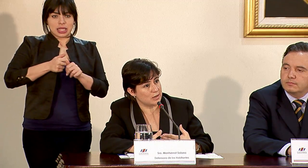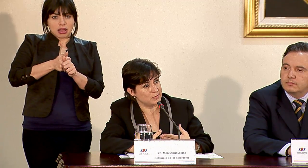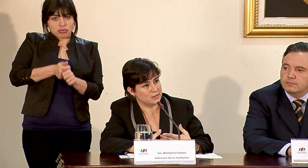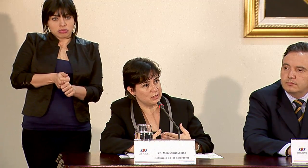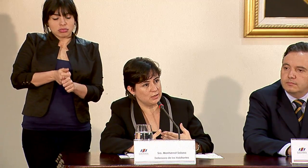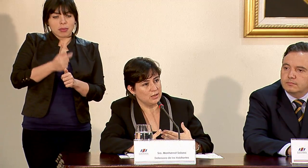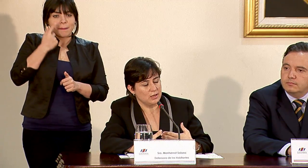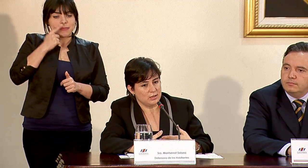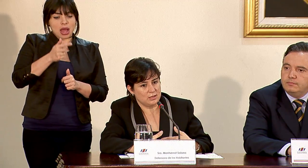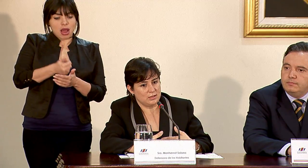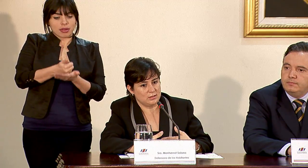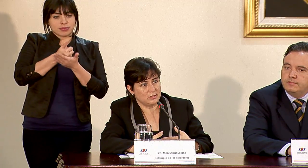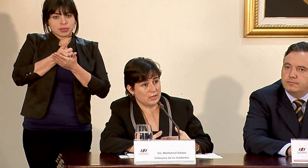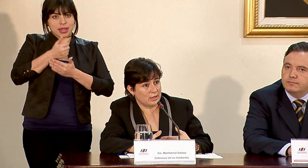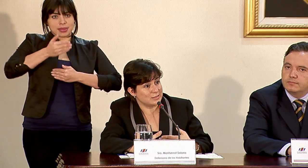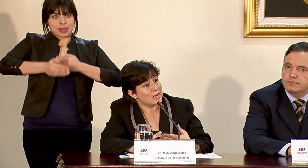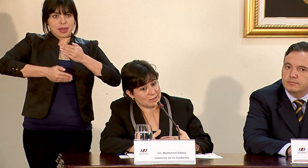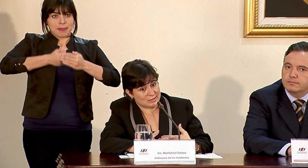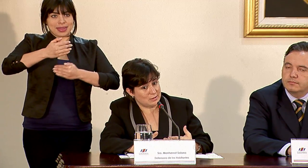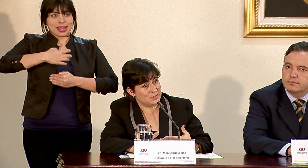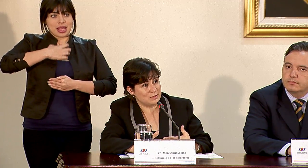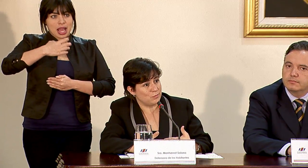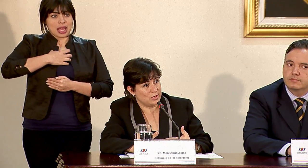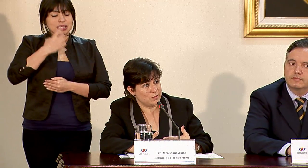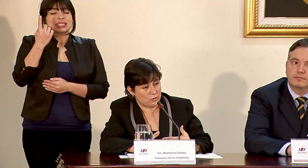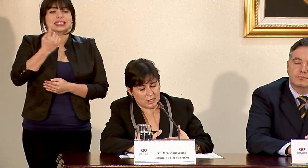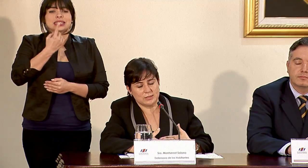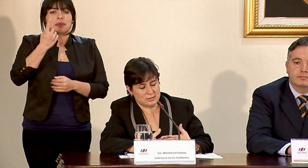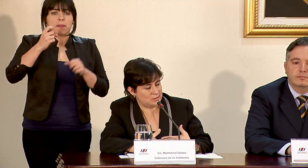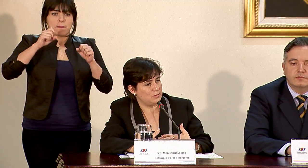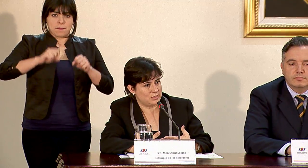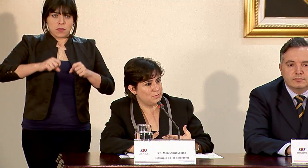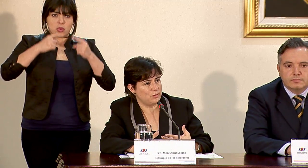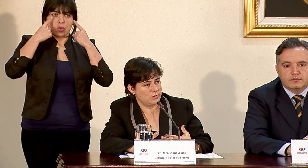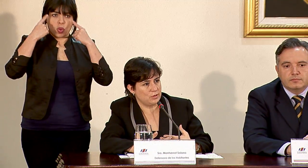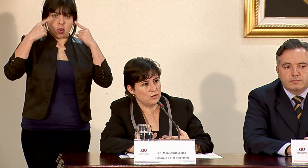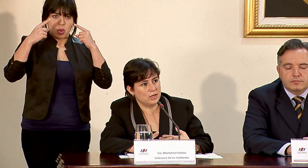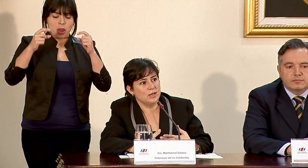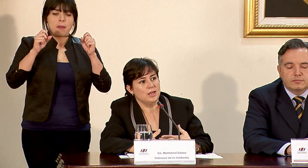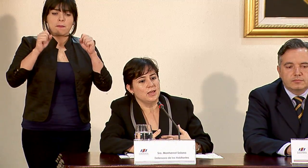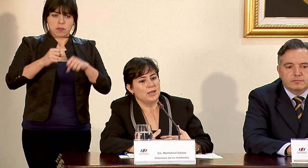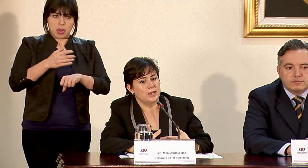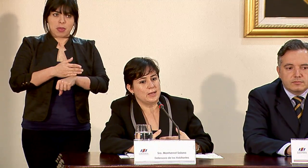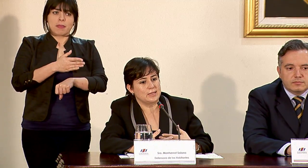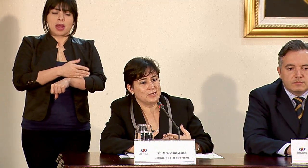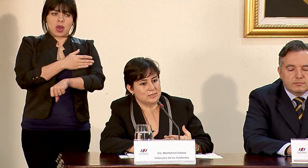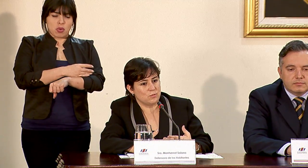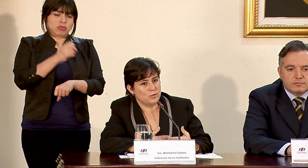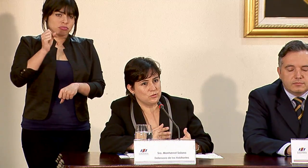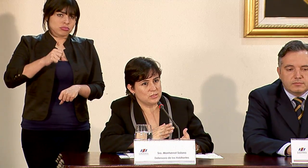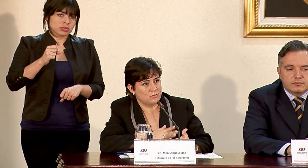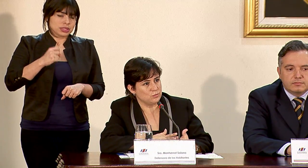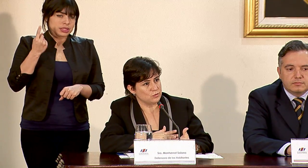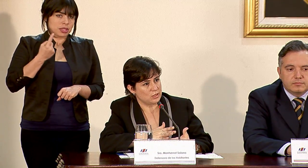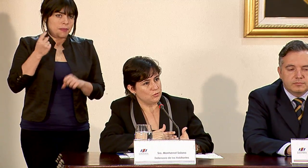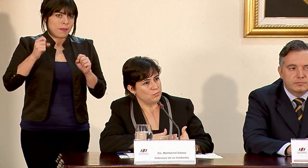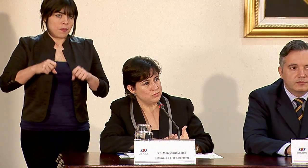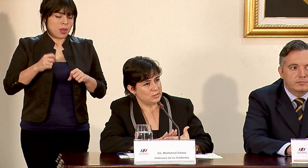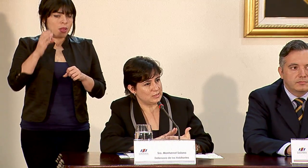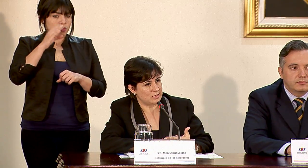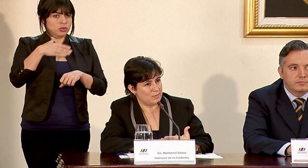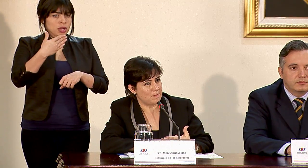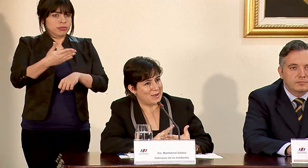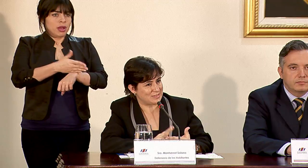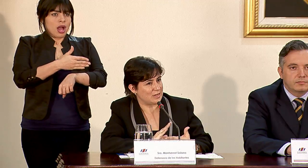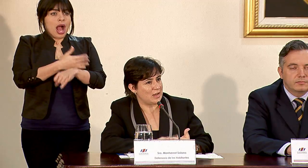de trámite de quejas, que siempre se puede mejorar, sí, siempre se puede mejorar. En este momento, estamos buscando